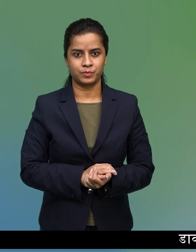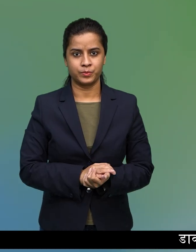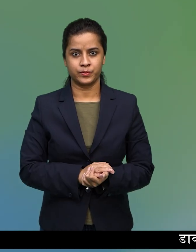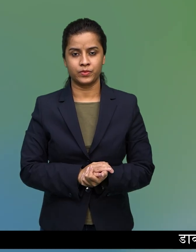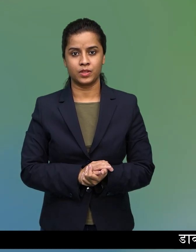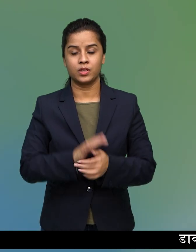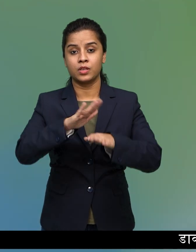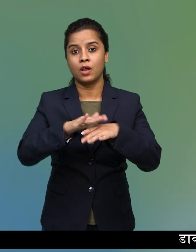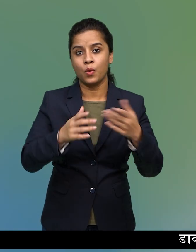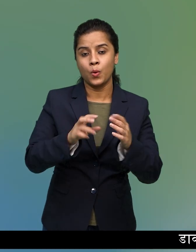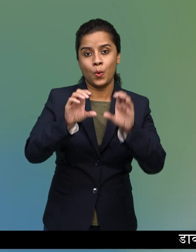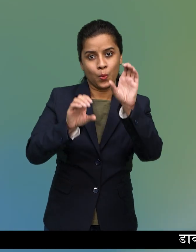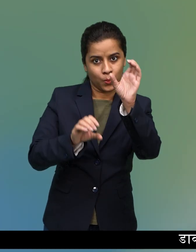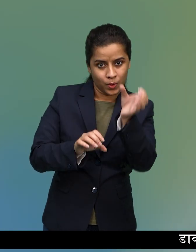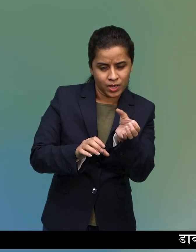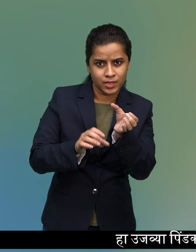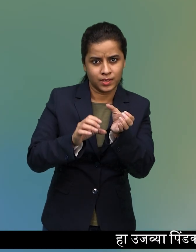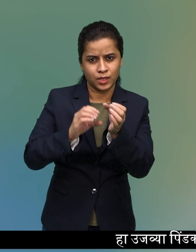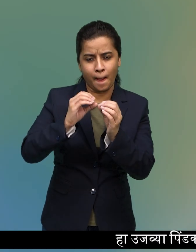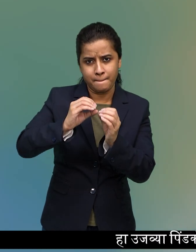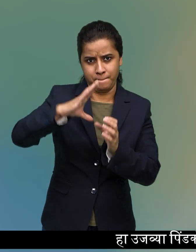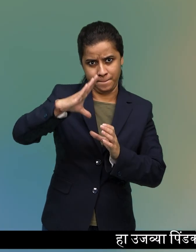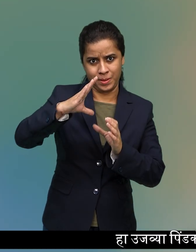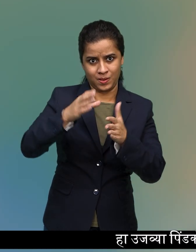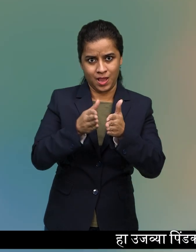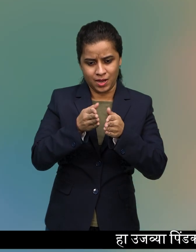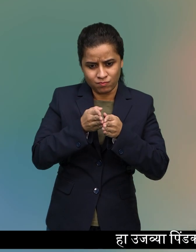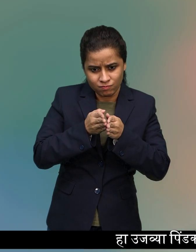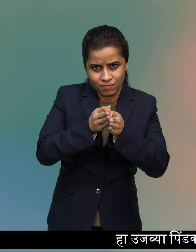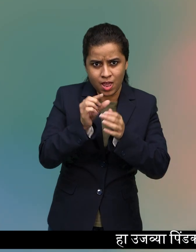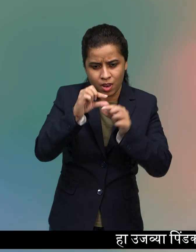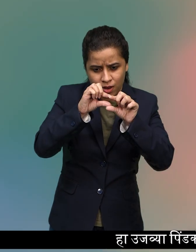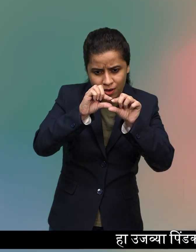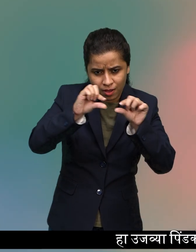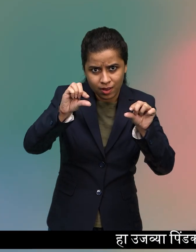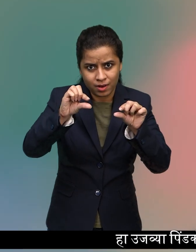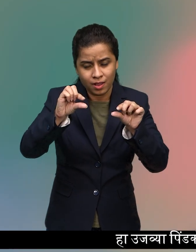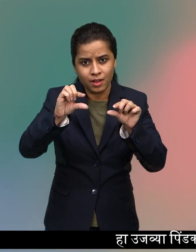डावा पिंडकोश वेंट्रिकल हा उजव्या पिंडकोशापेक्षा लांब आणि अरुंद असतो.